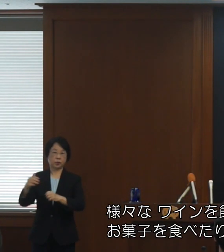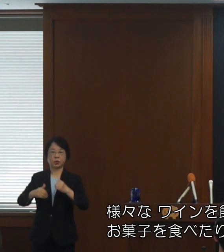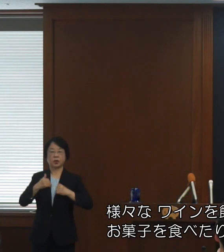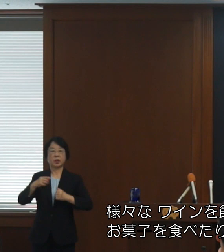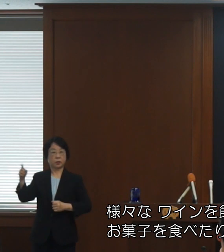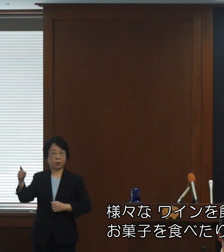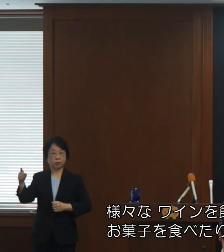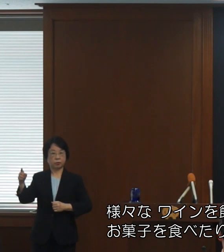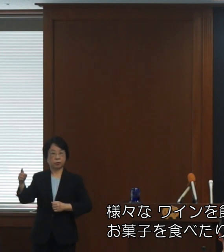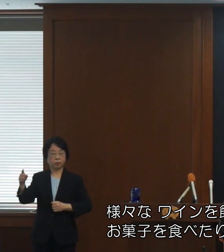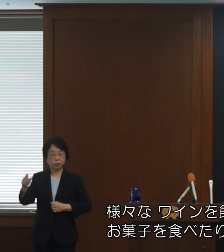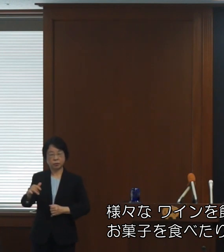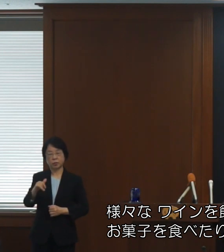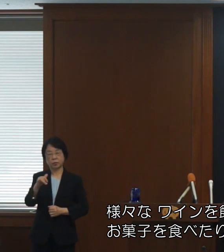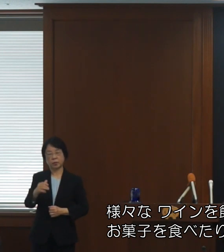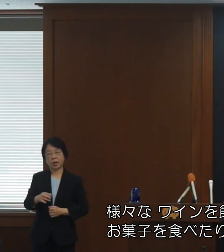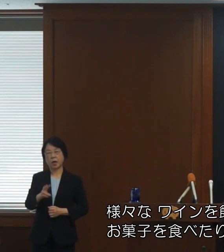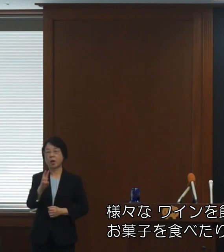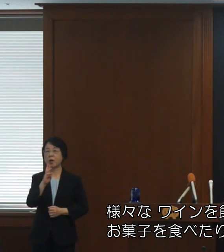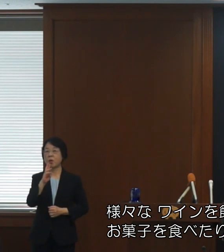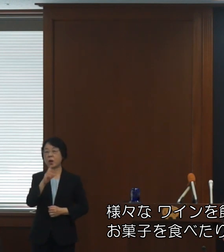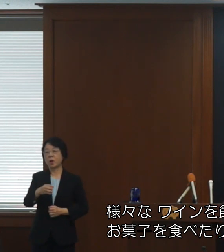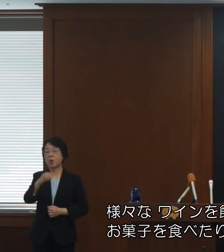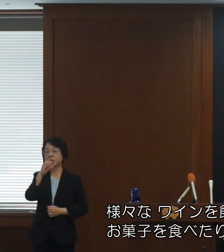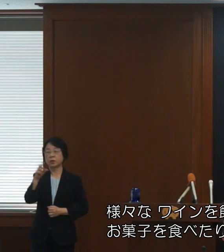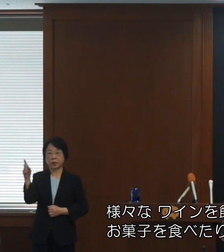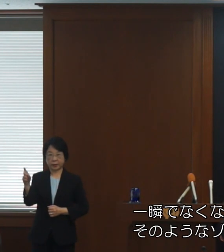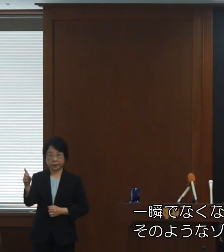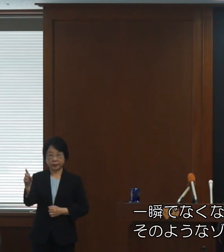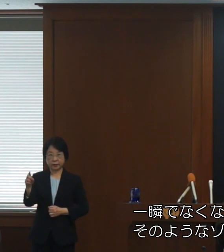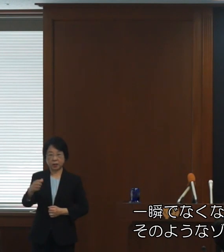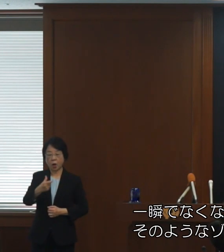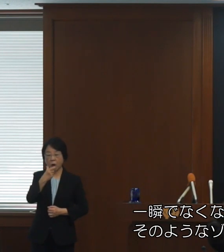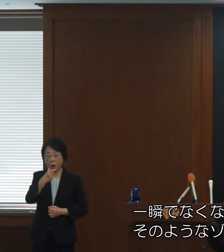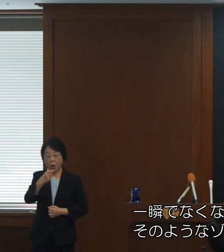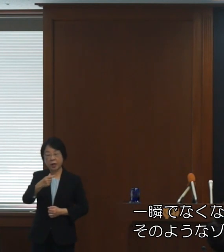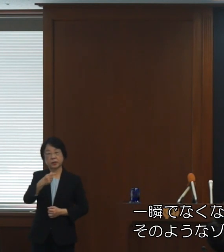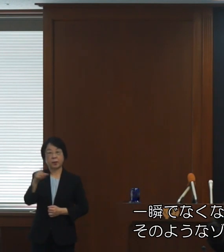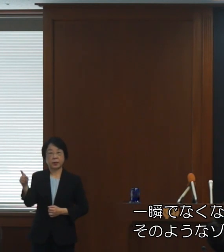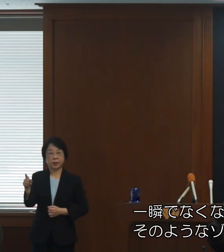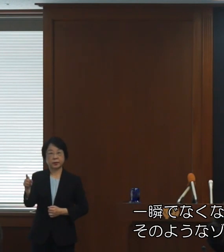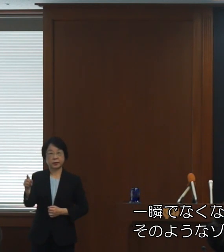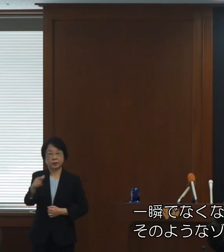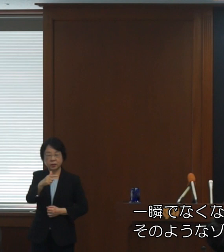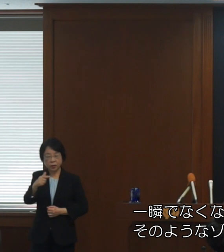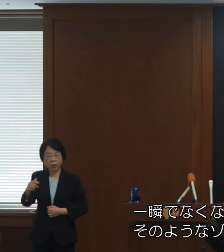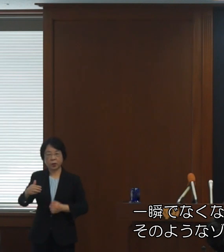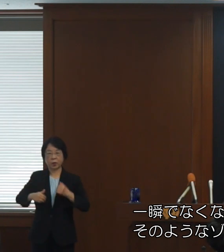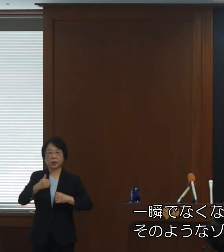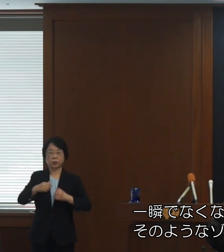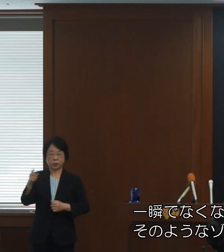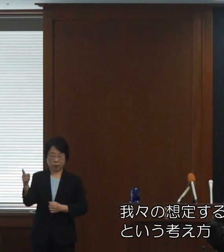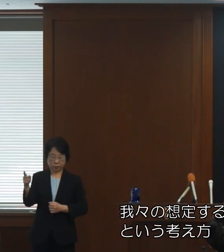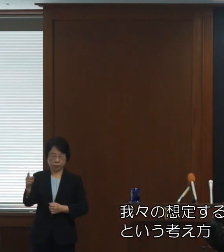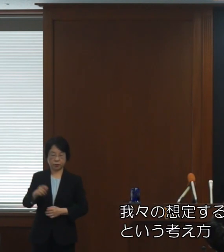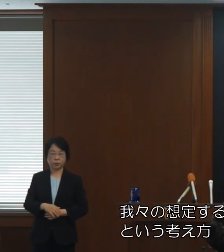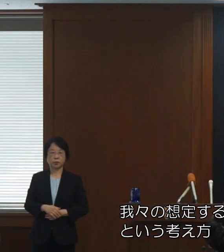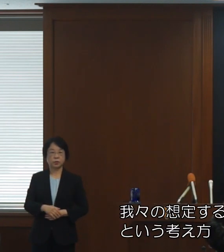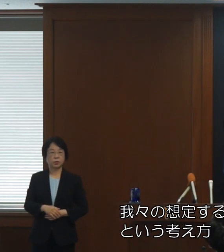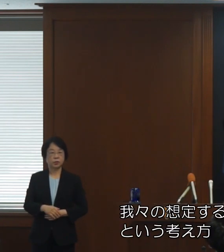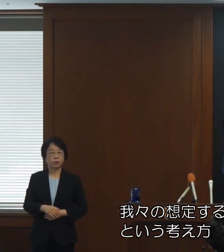ワインを飲んだりとかお菓子食べたりお寿司のコーナーが一瞬でもうなくなってましたけれどもそんなようなゾーンになっていまし